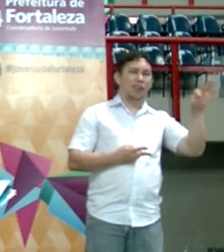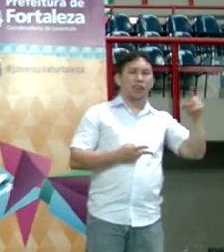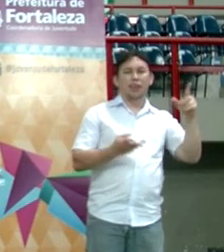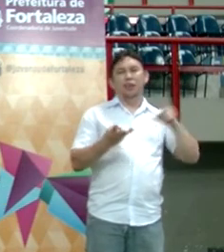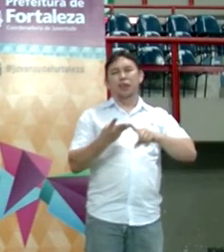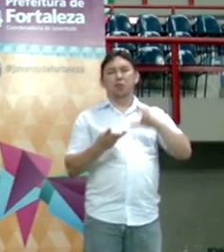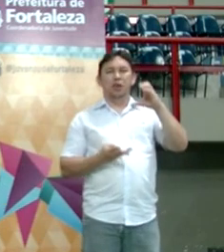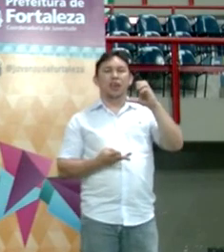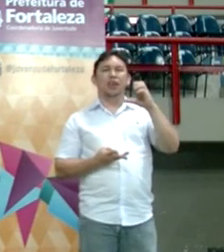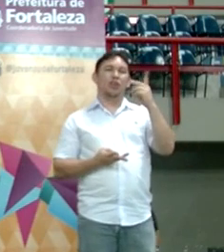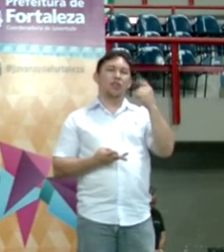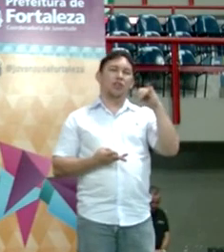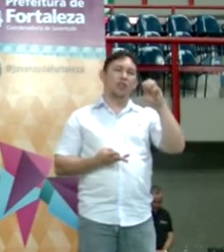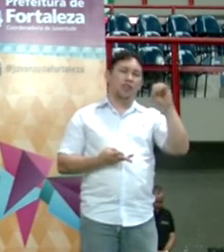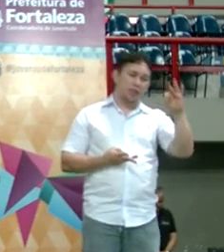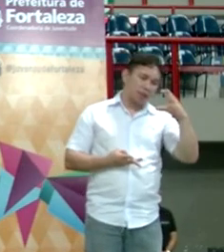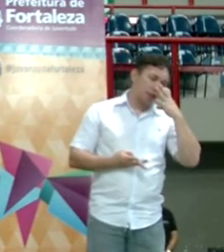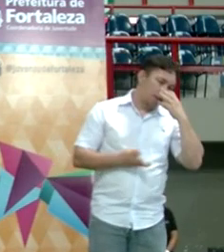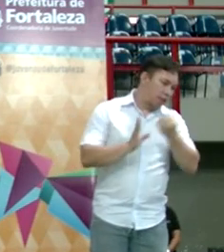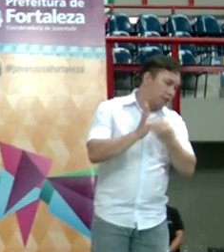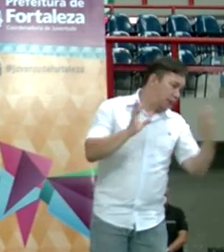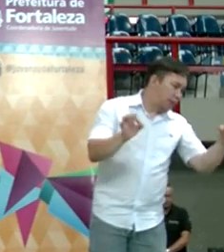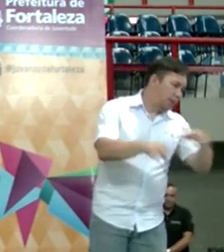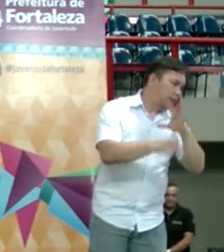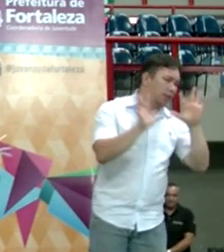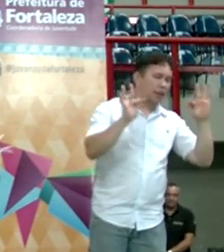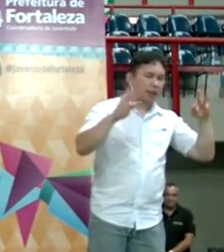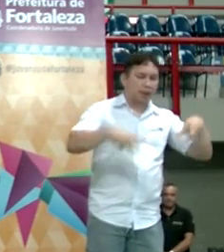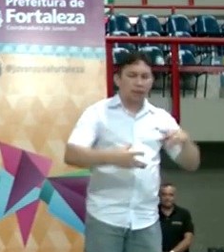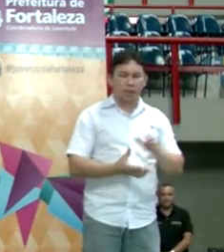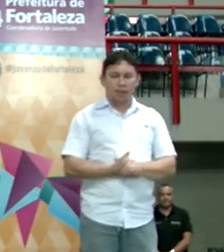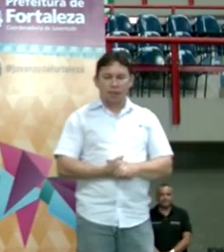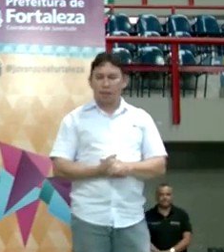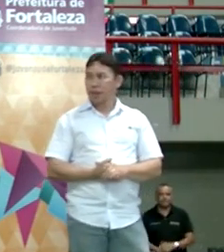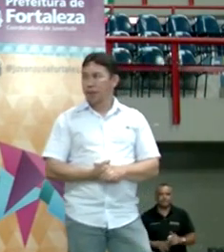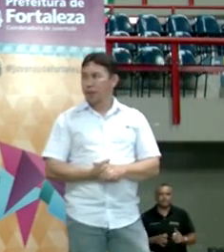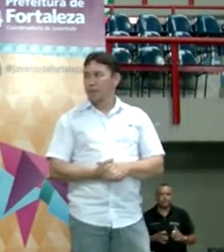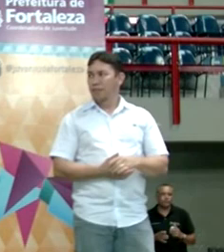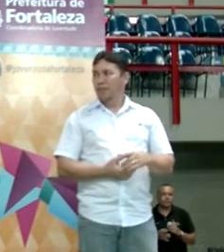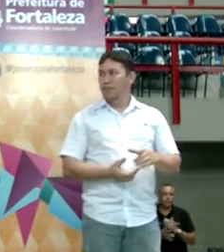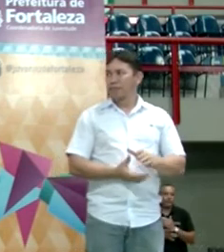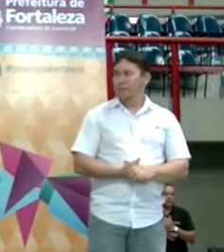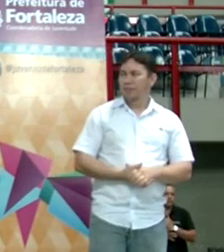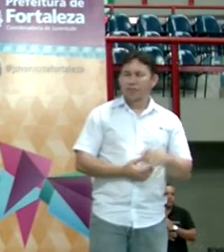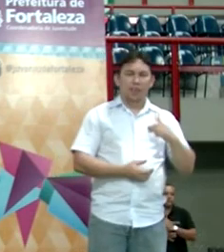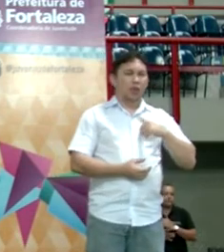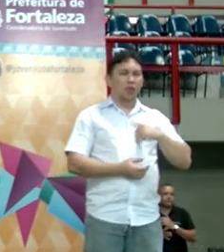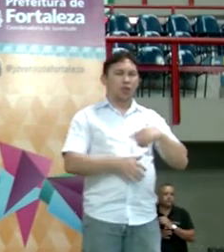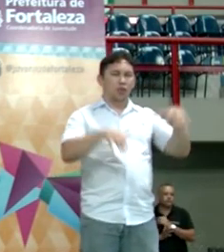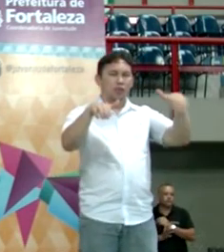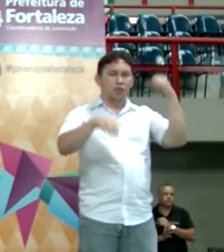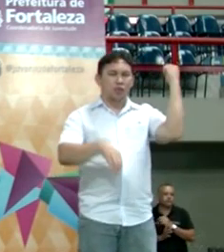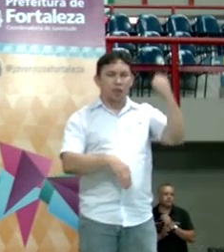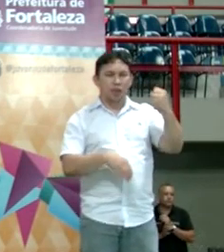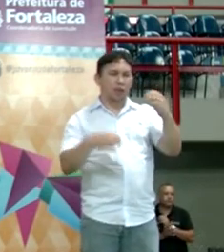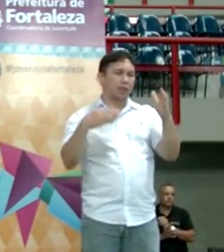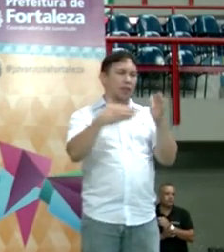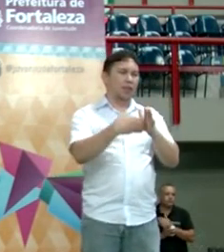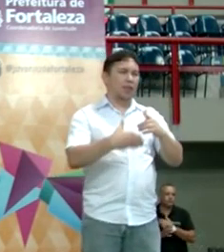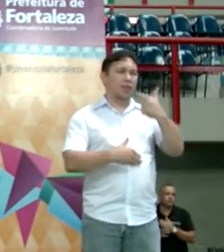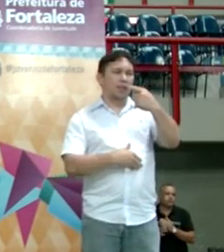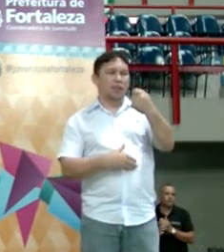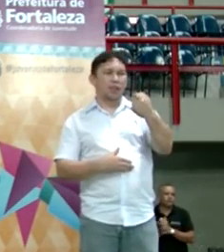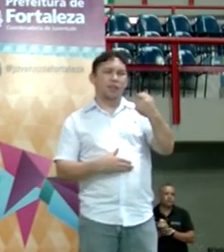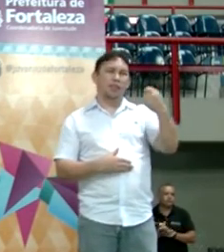Cris, que já acabou. Assista essas que já acabou. Você já assistiu o Walking Dead, não acaba nunca esse Walking Dead. A previsão é 2032 acabar o